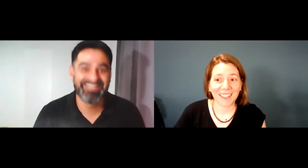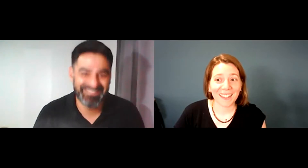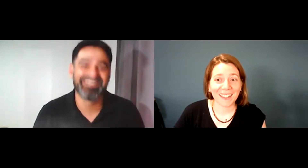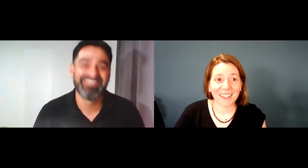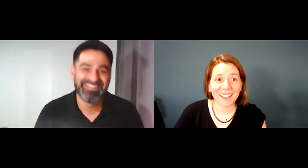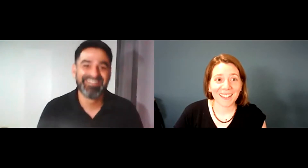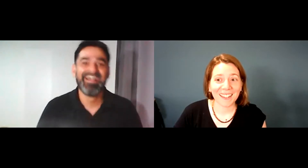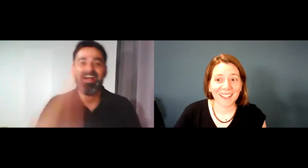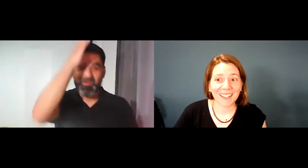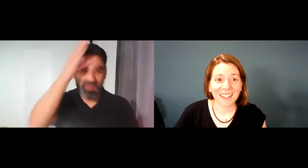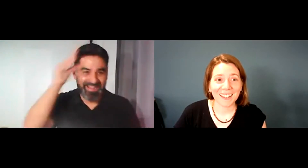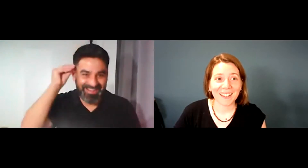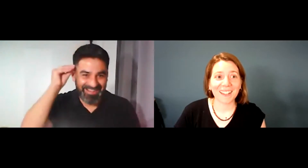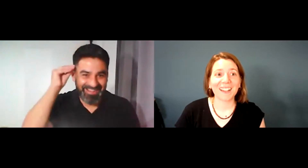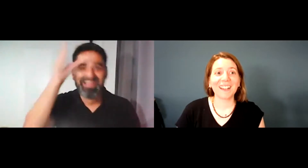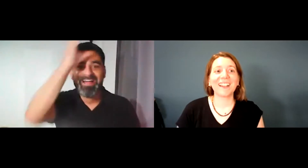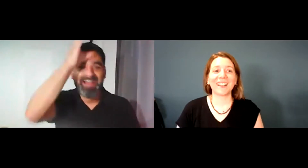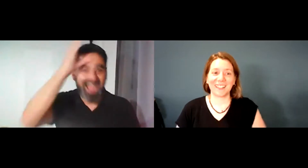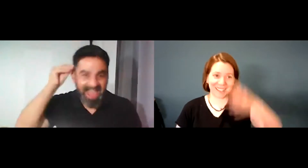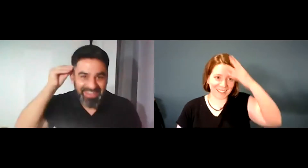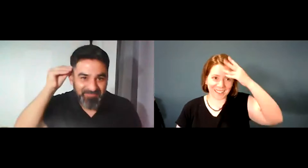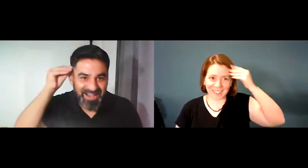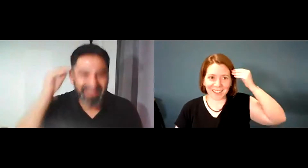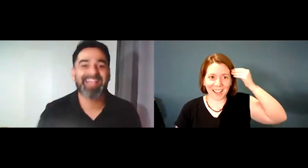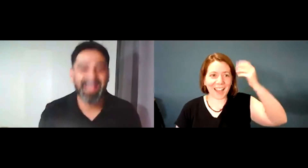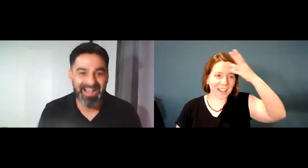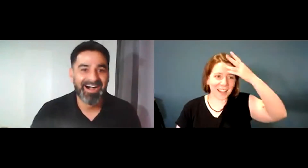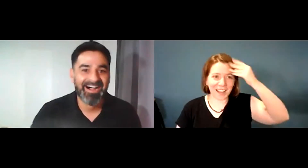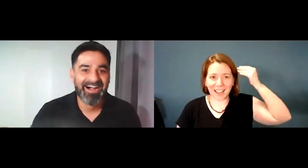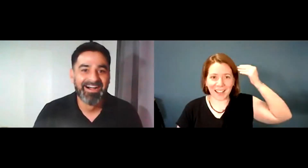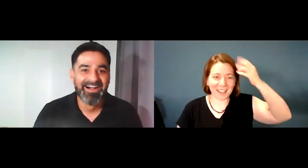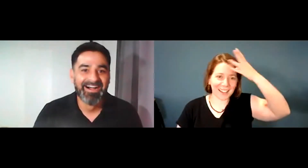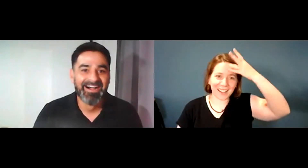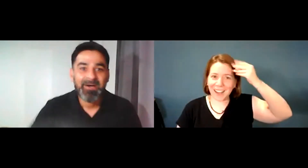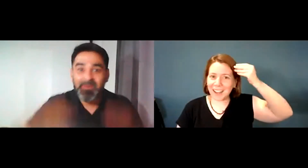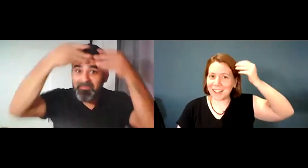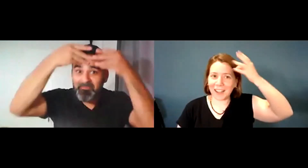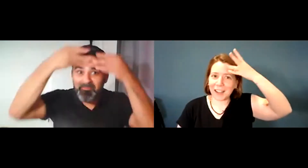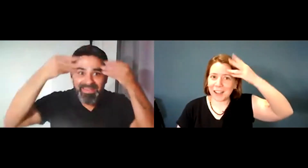¿Esta es? Ana. Ana.